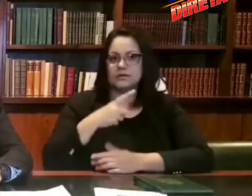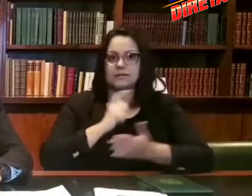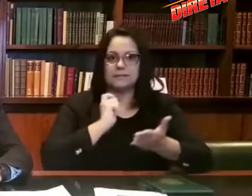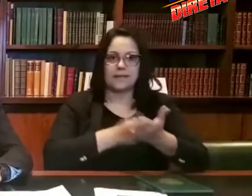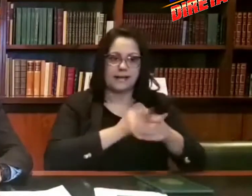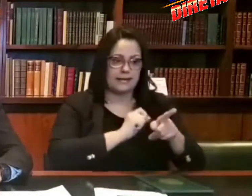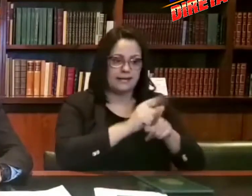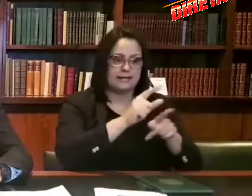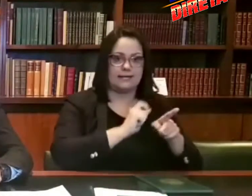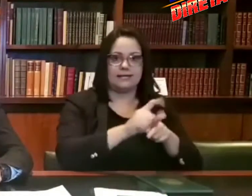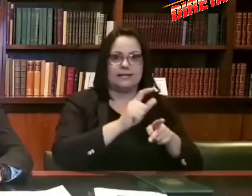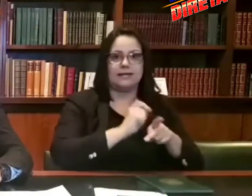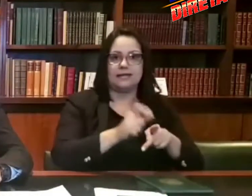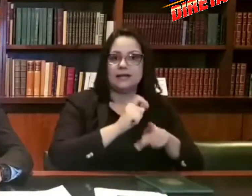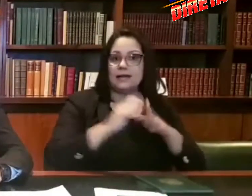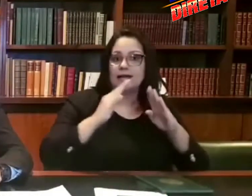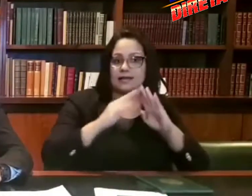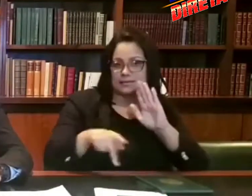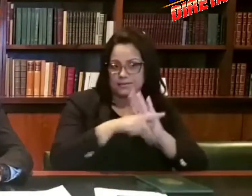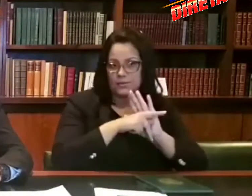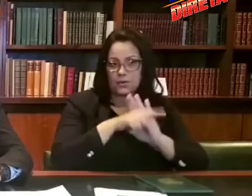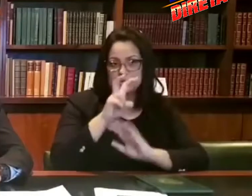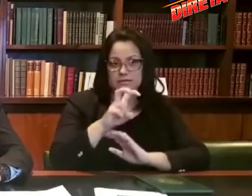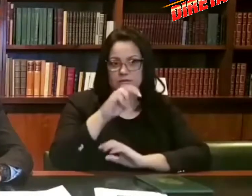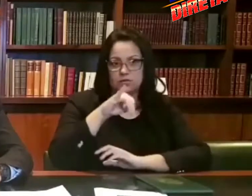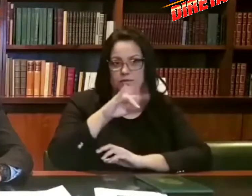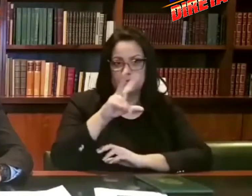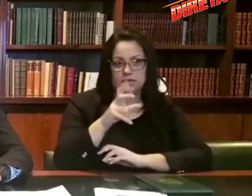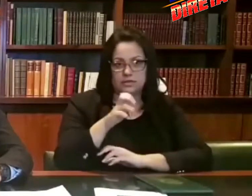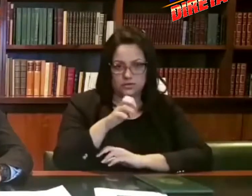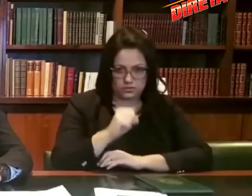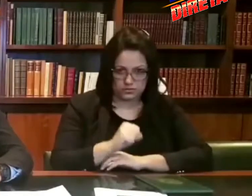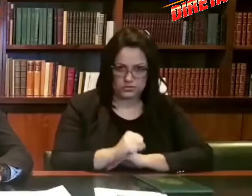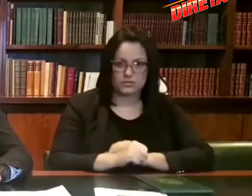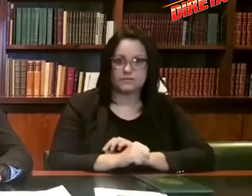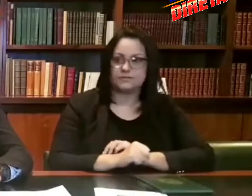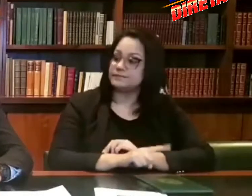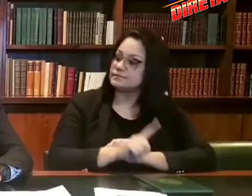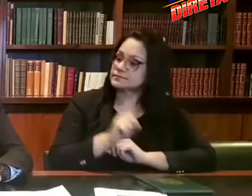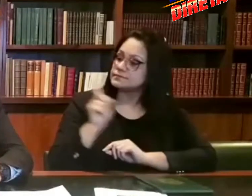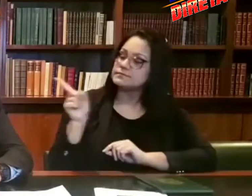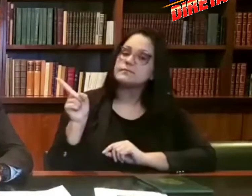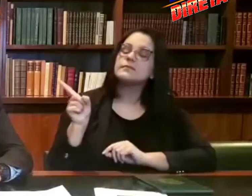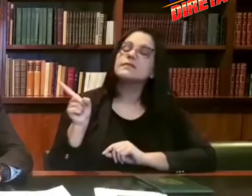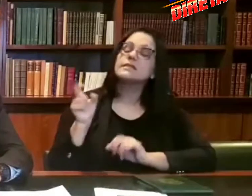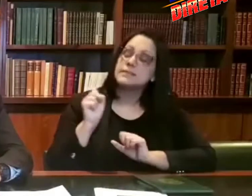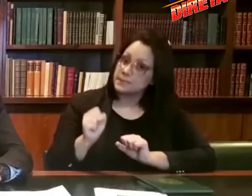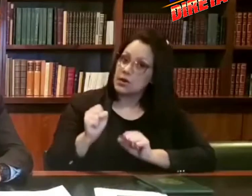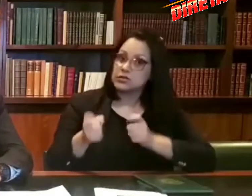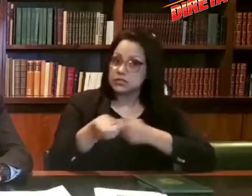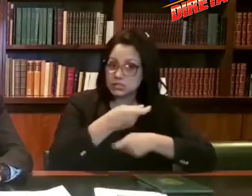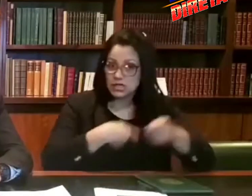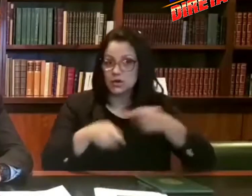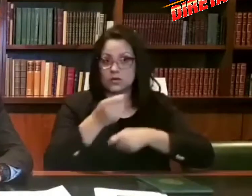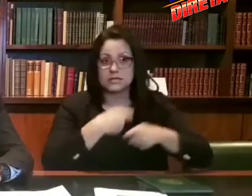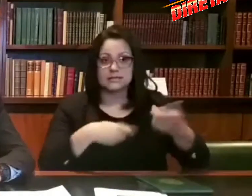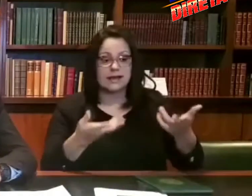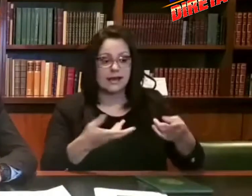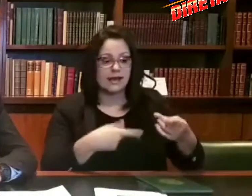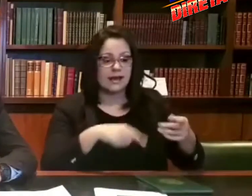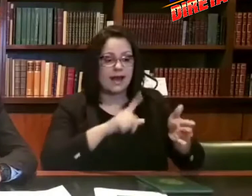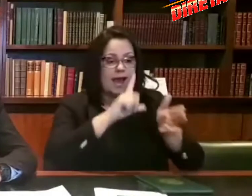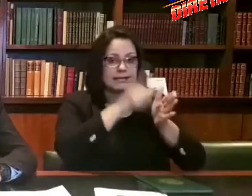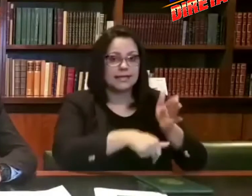a prestação da casa própria na Caixa. Exatamente. Financiada pela Caixa, 5 milhões. E você poderia negociar o atraso até